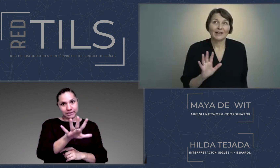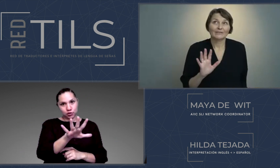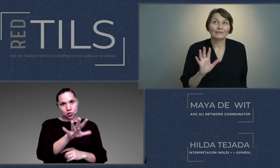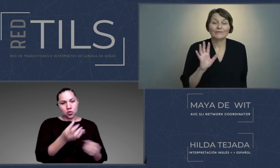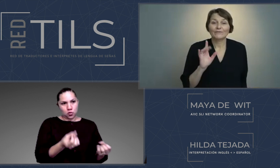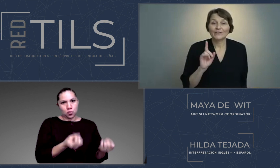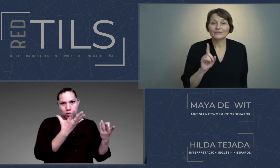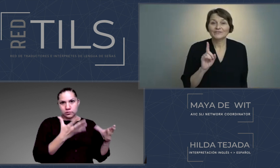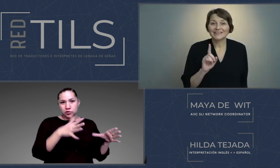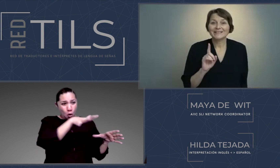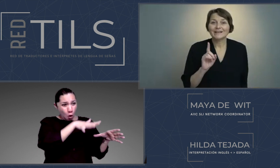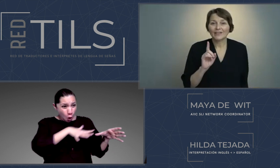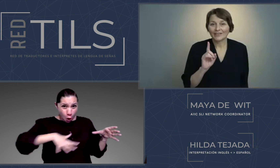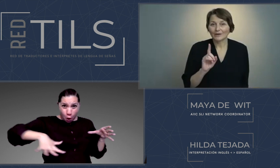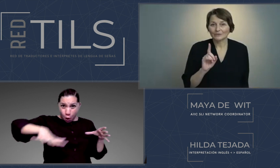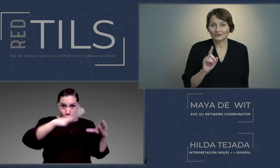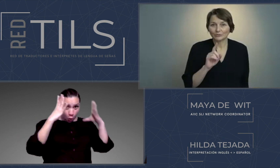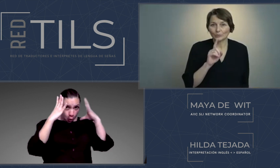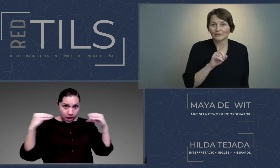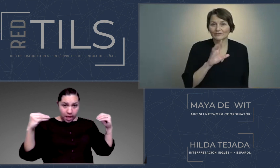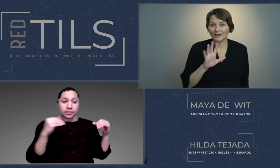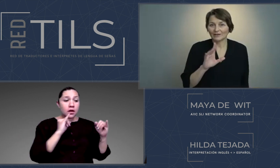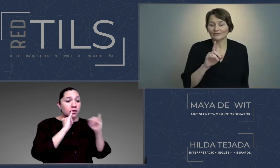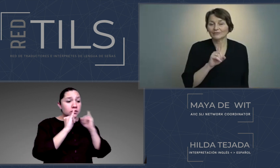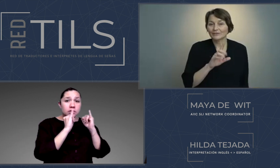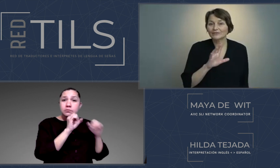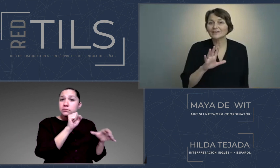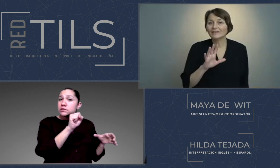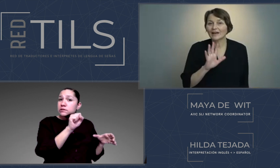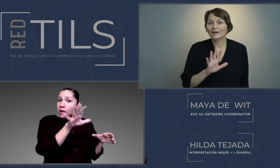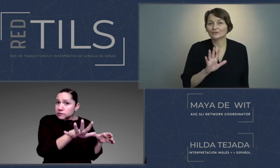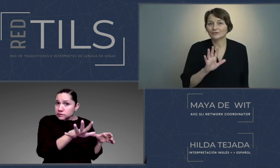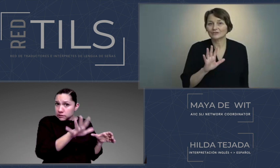65 para todo el país. Y teníamos